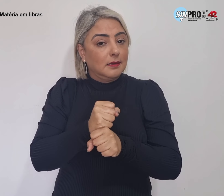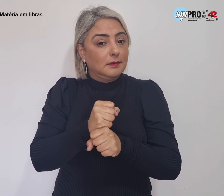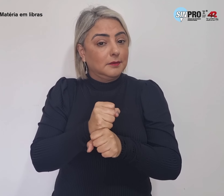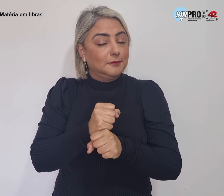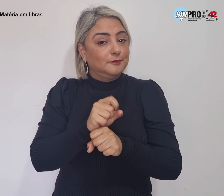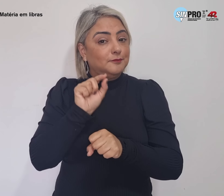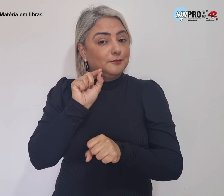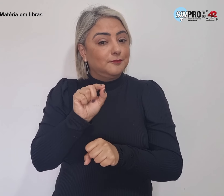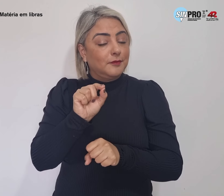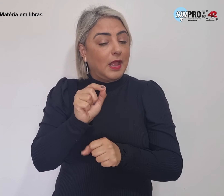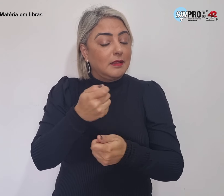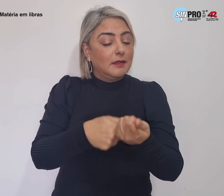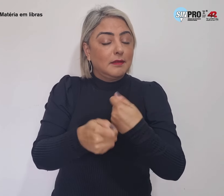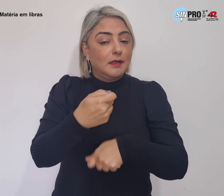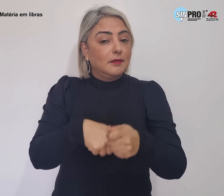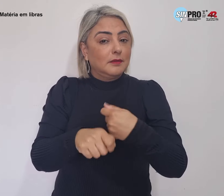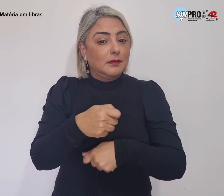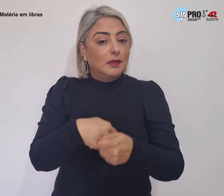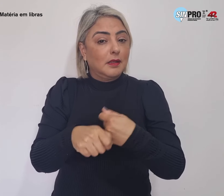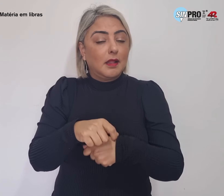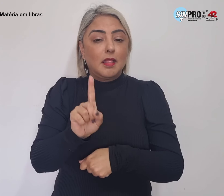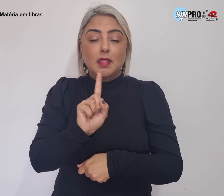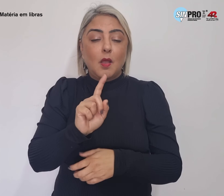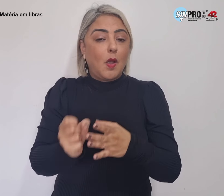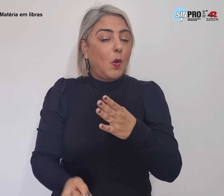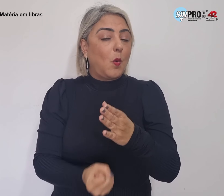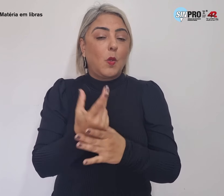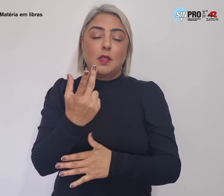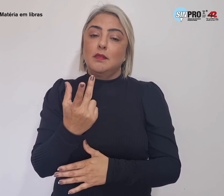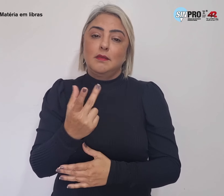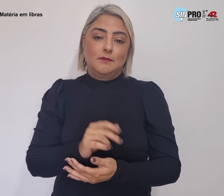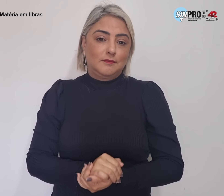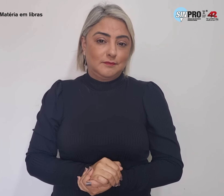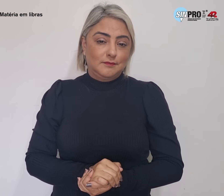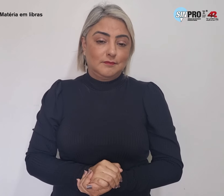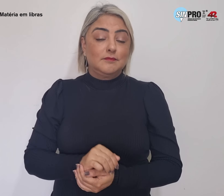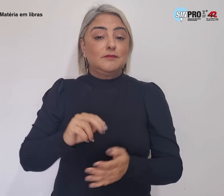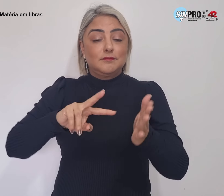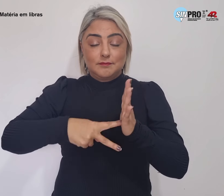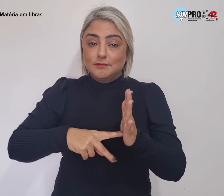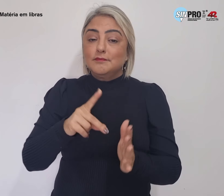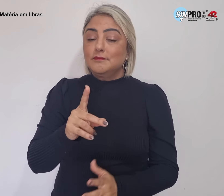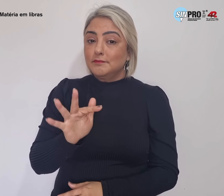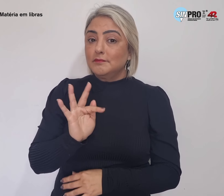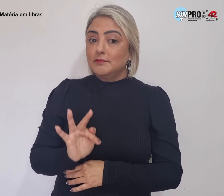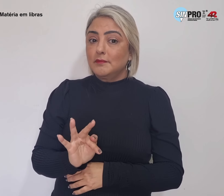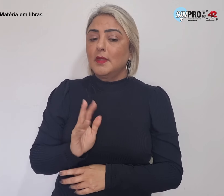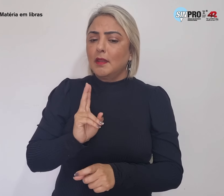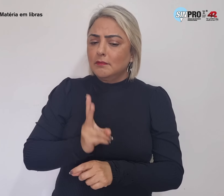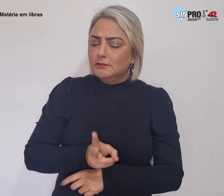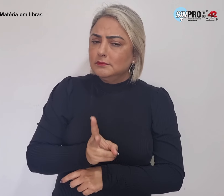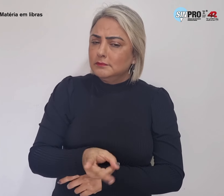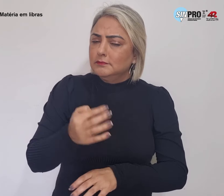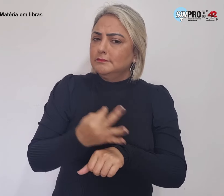ainda não foi realizada. O SimproDF segue insistindo na participação ativa